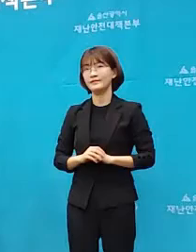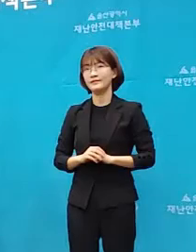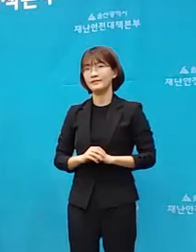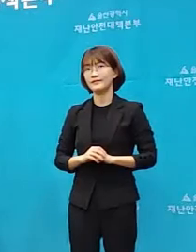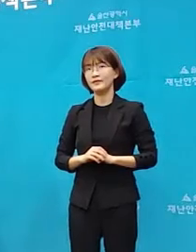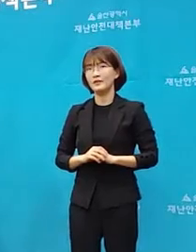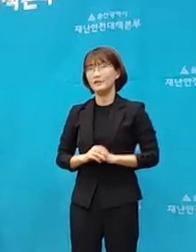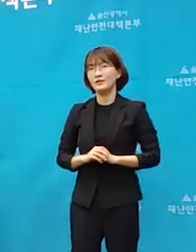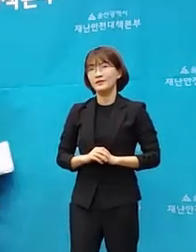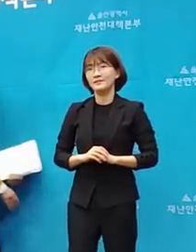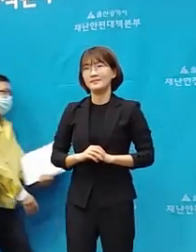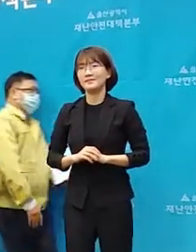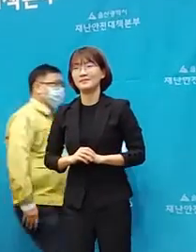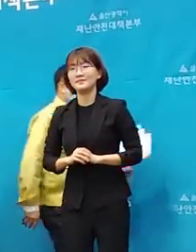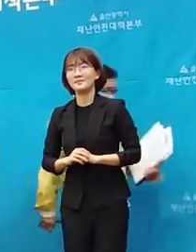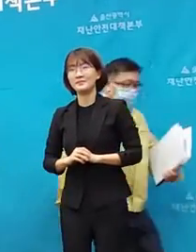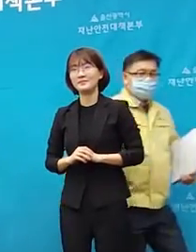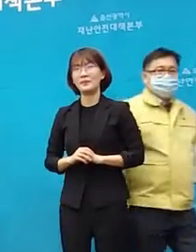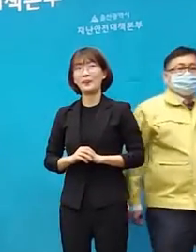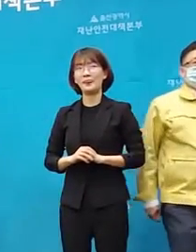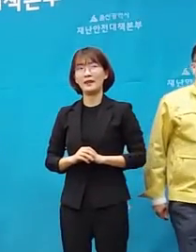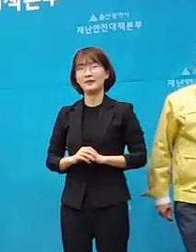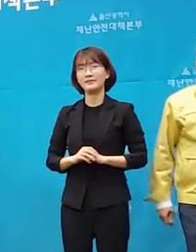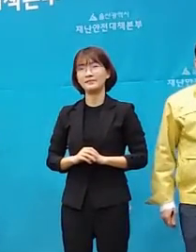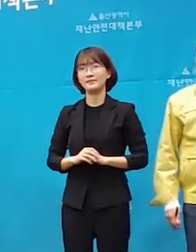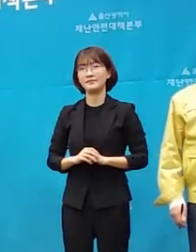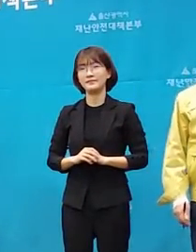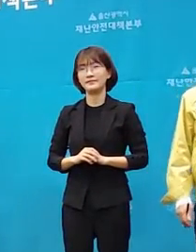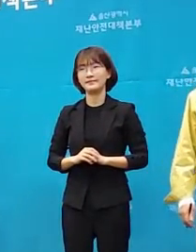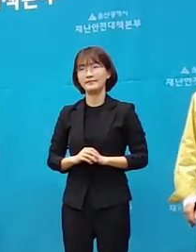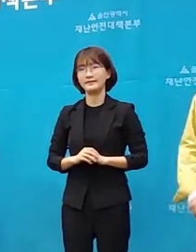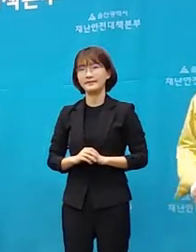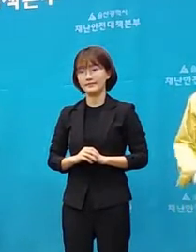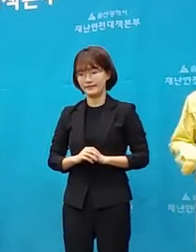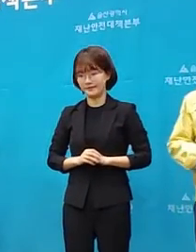예, 네. 말씀해 주십시오. 마이크.